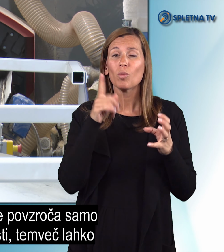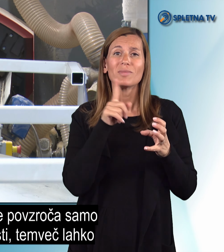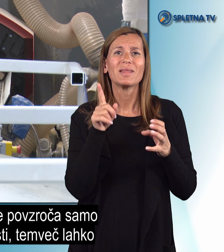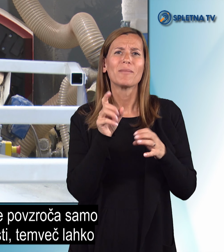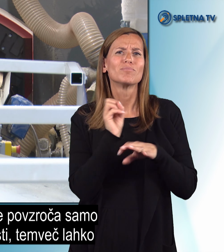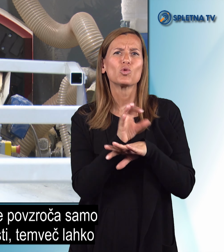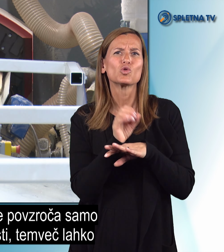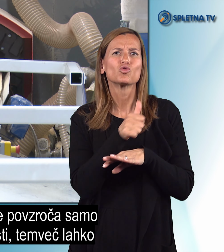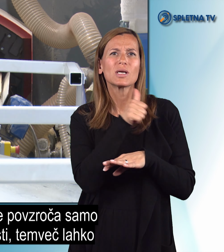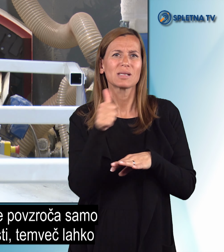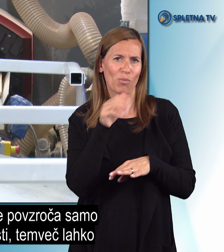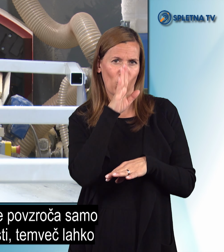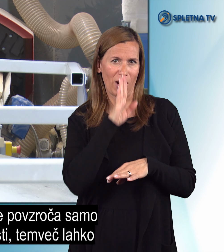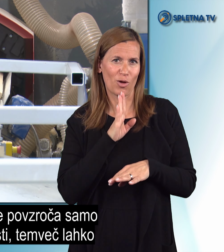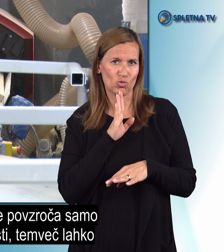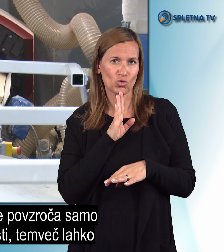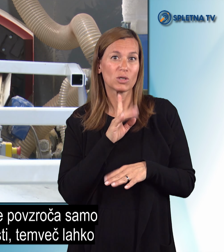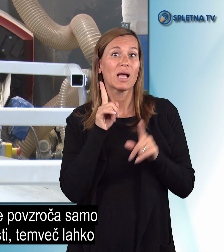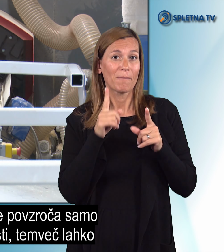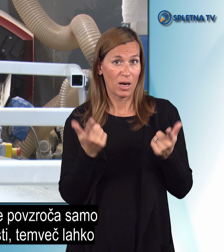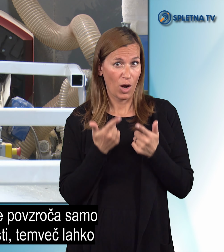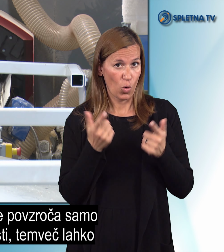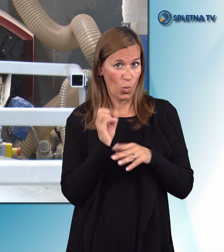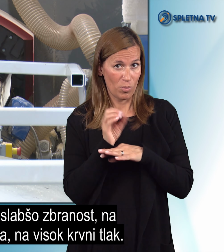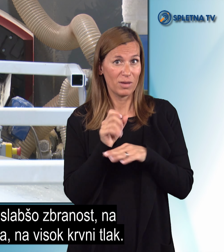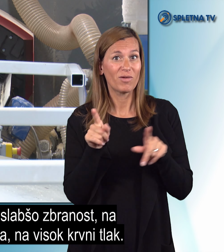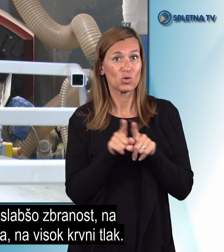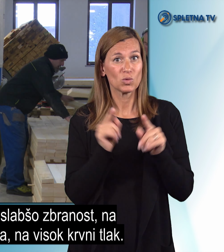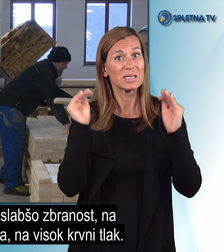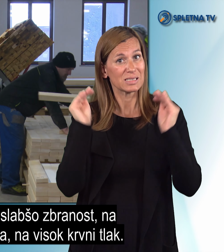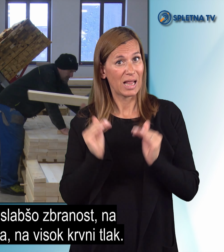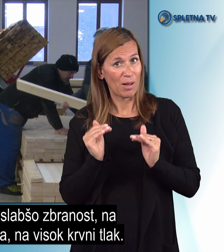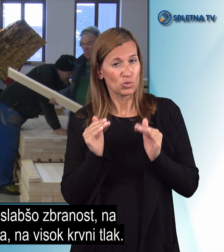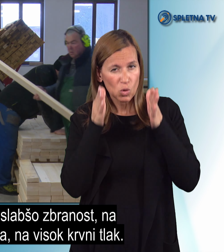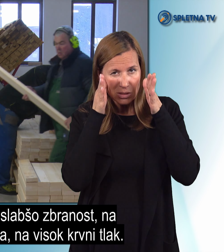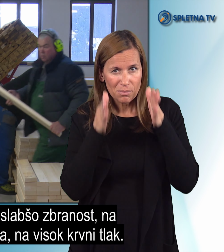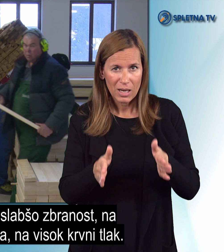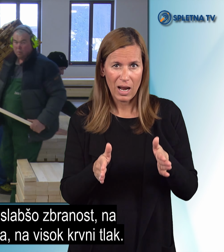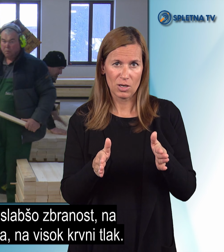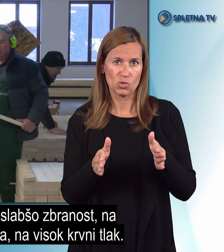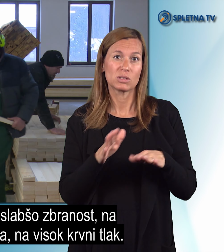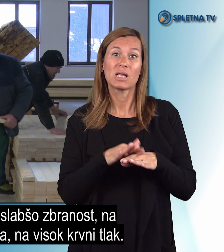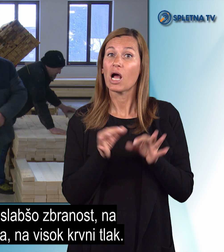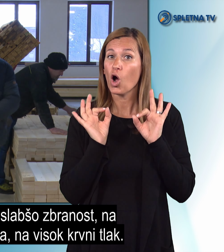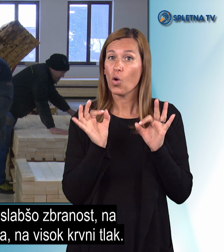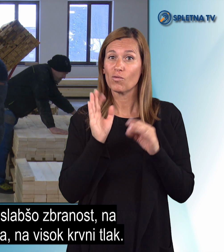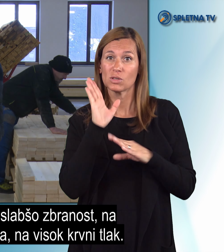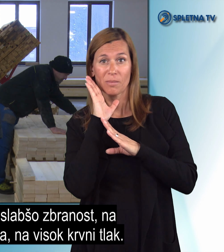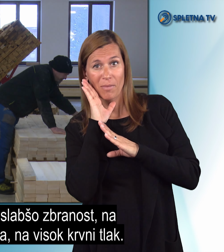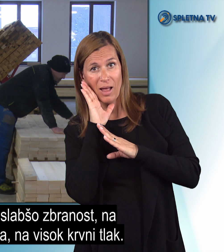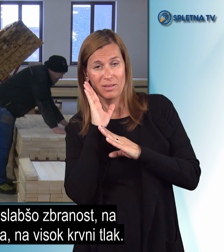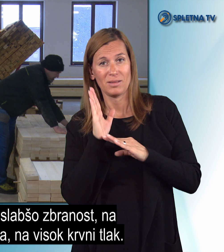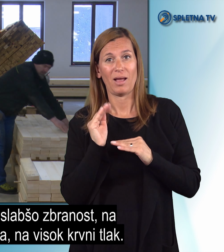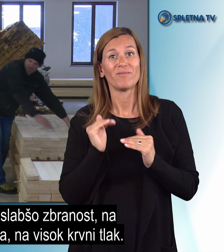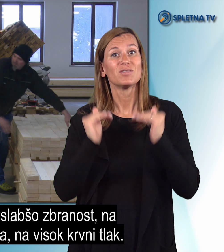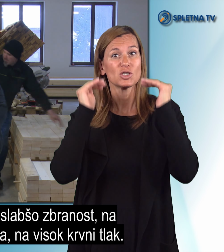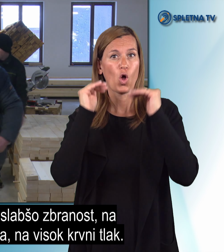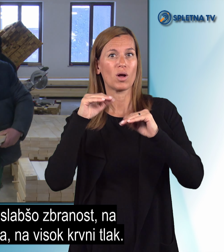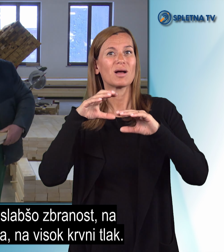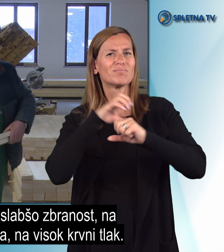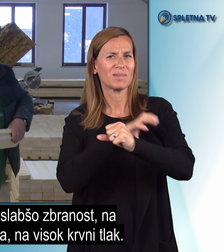Hrup pa ne povzroča samo na glušnosti, temveč lahko vpliva tudi na slabšo zbranost, na kakovost